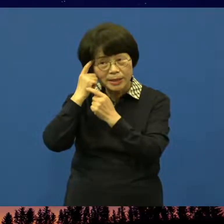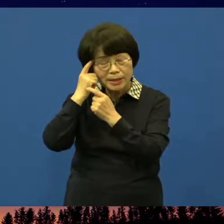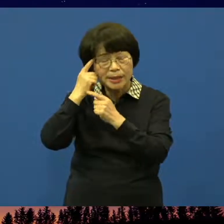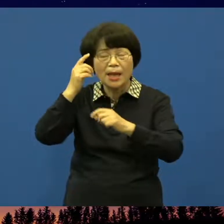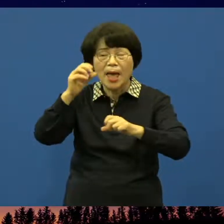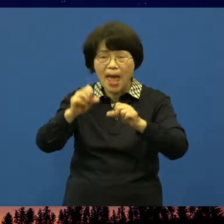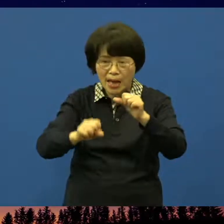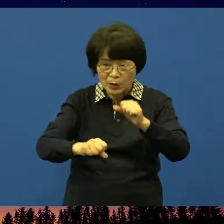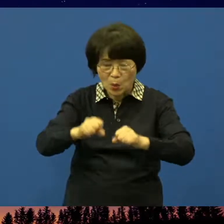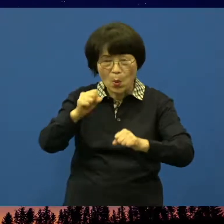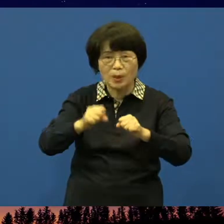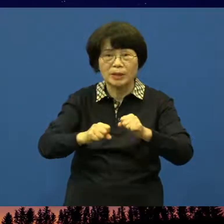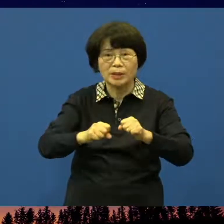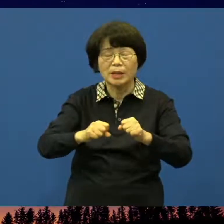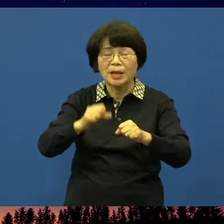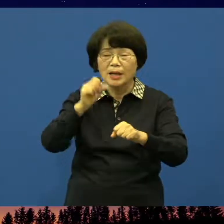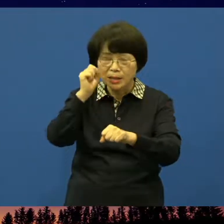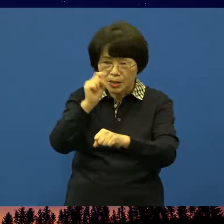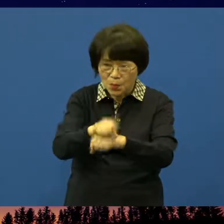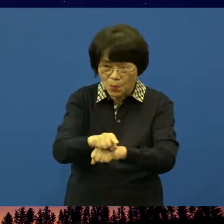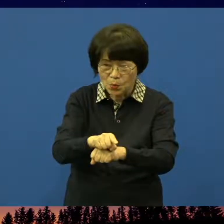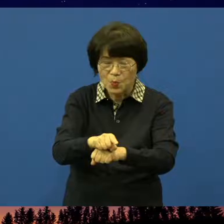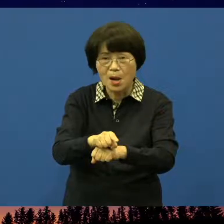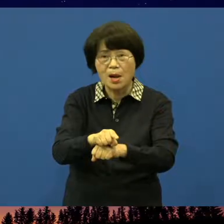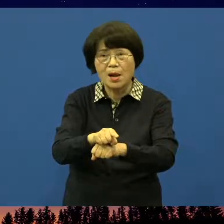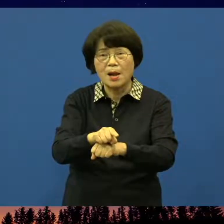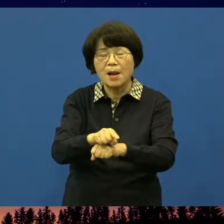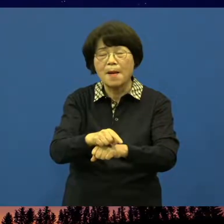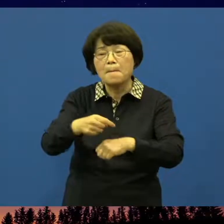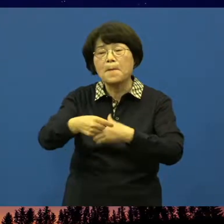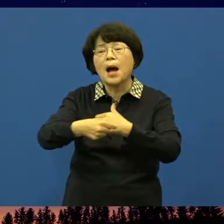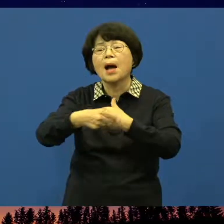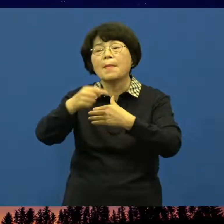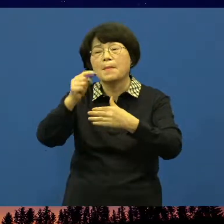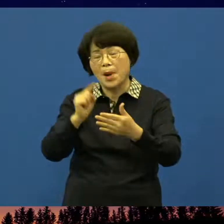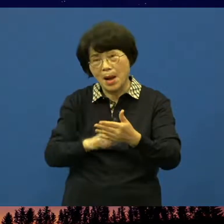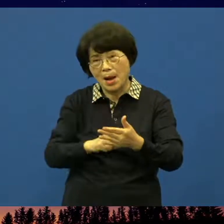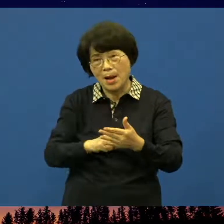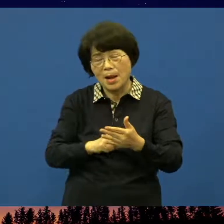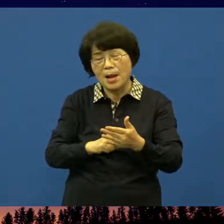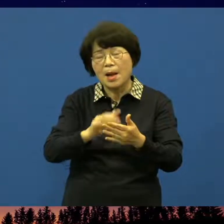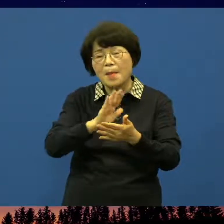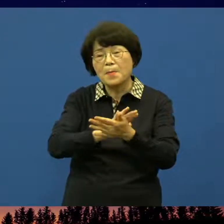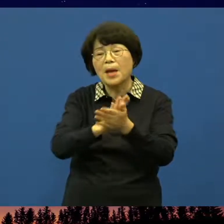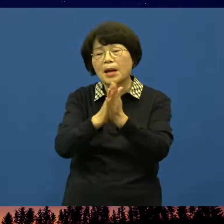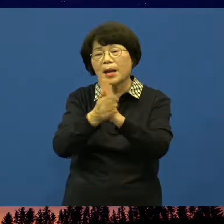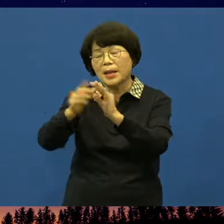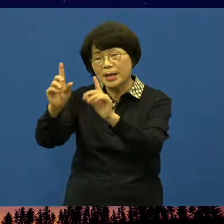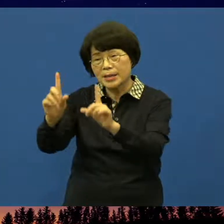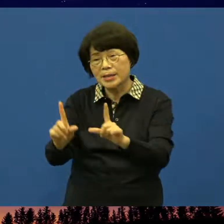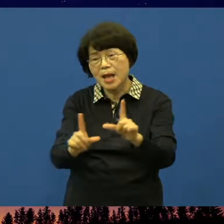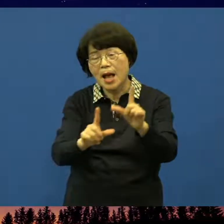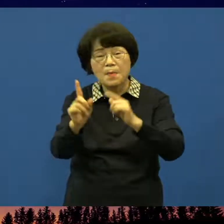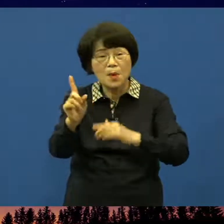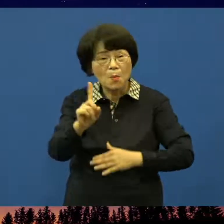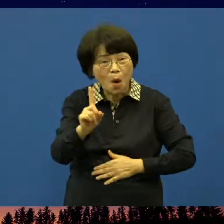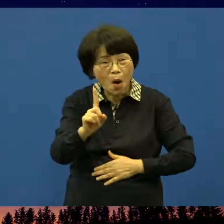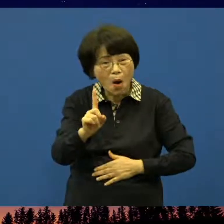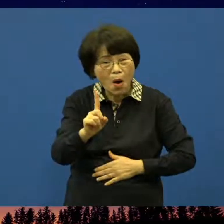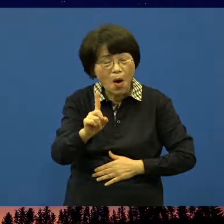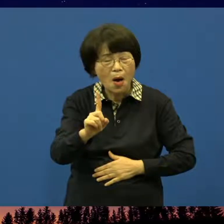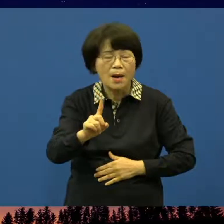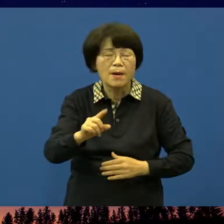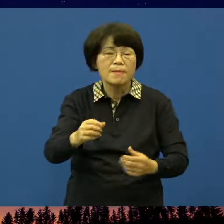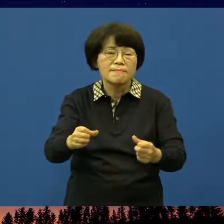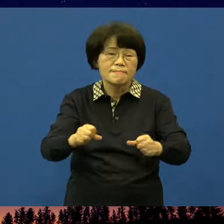행동을, 성품을, 태도를. 그 변화된 삶이 무슨 삶이라고? 굉장히